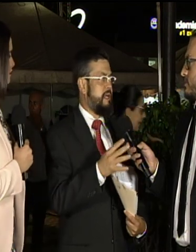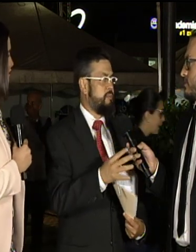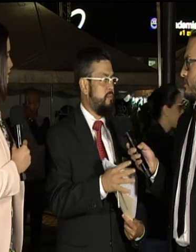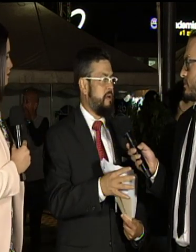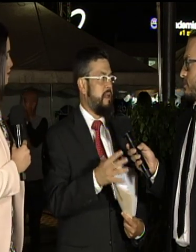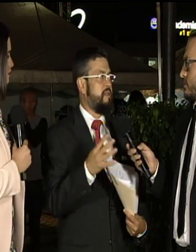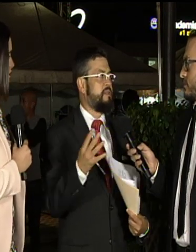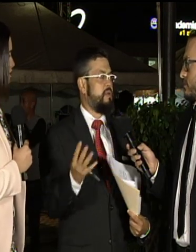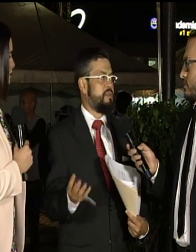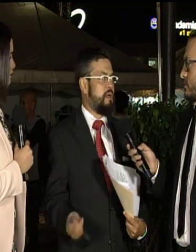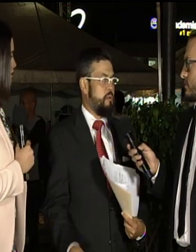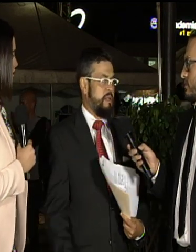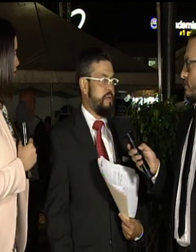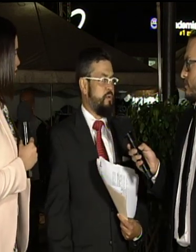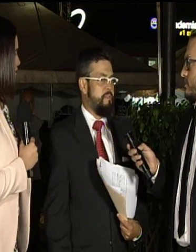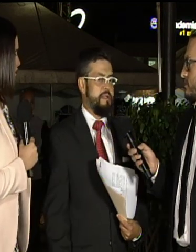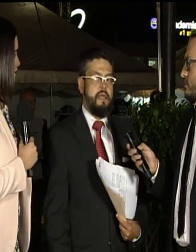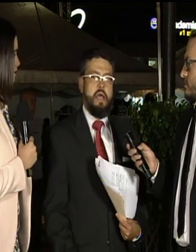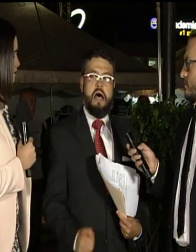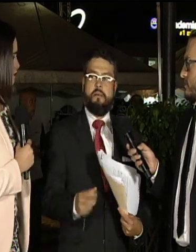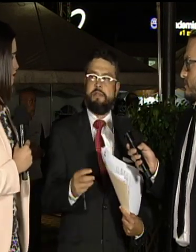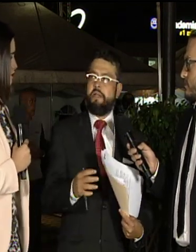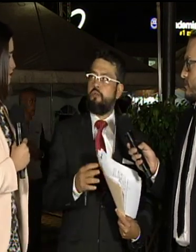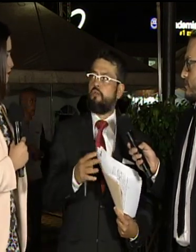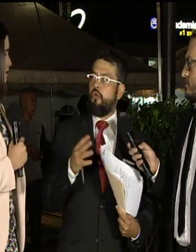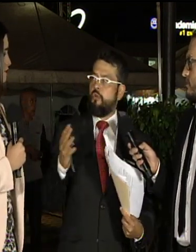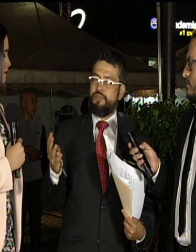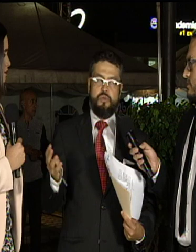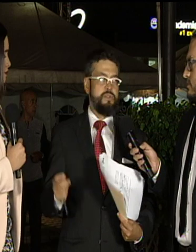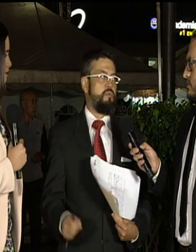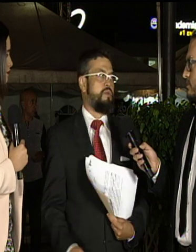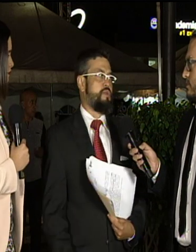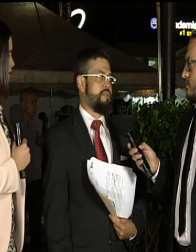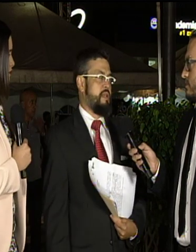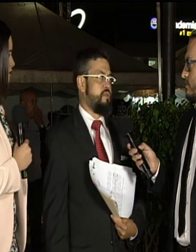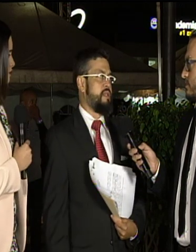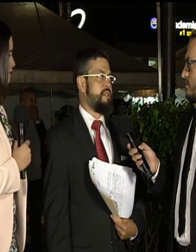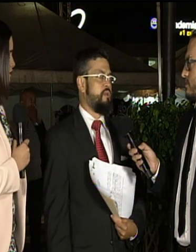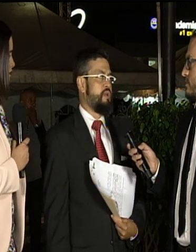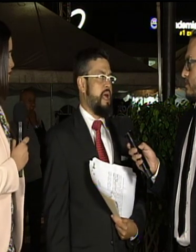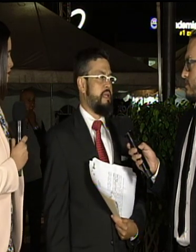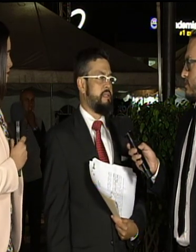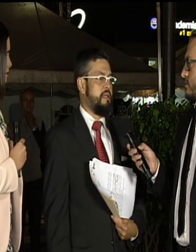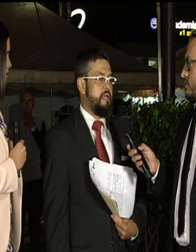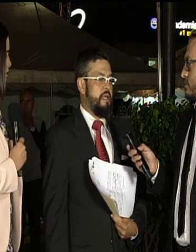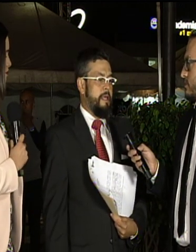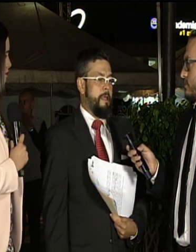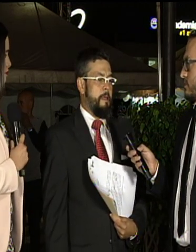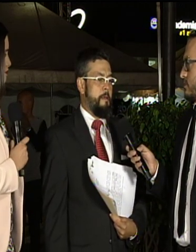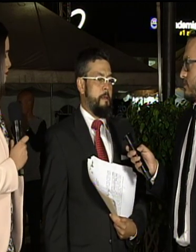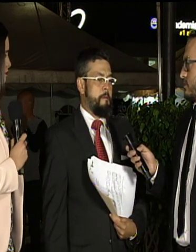Plaza Máximo Fernández, más conocida como Plaza Roosevelt. Además tenemos todos nuestros teatros institucionales.